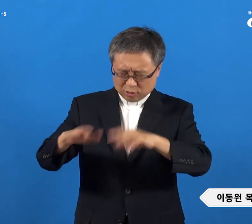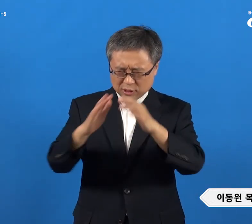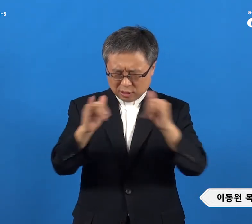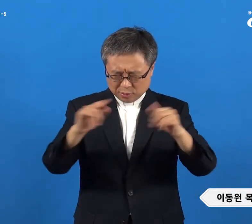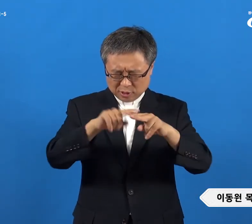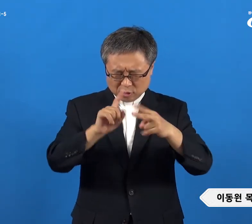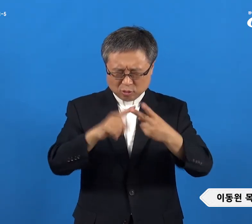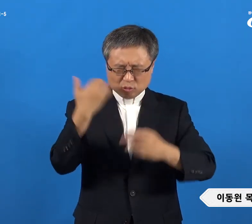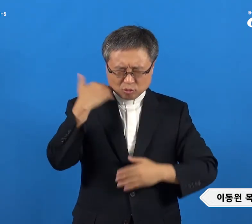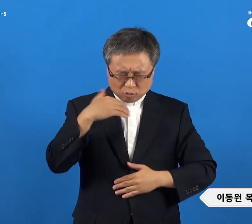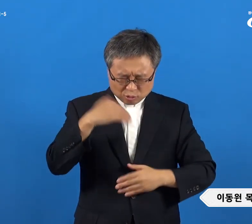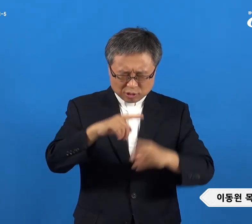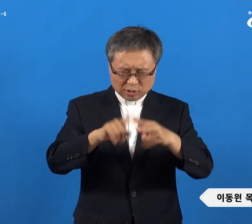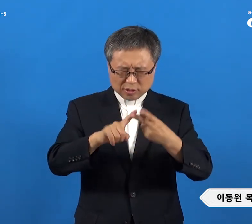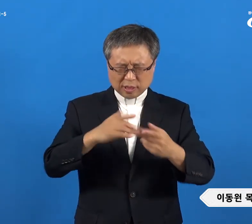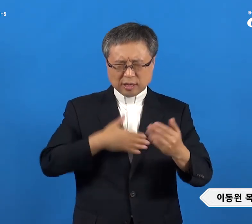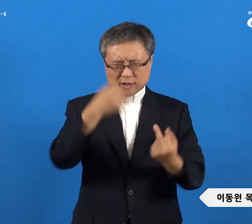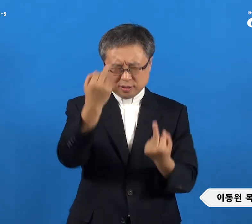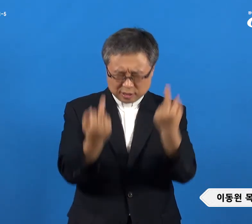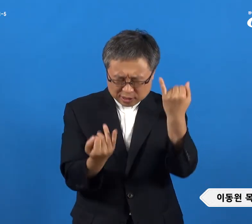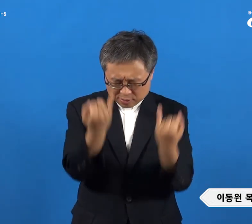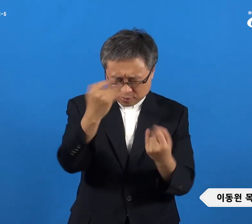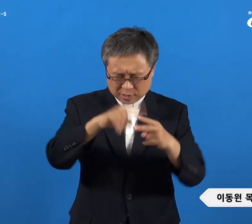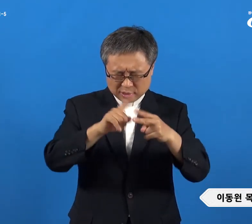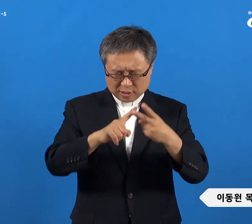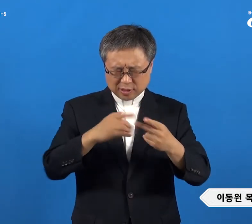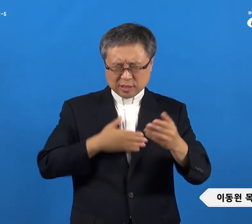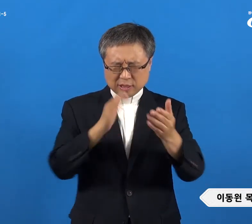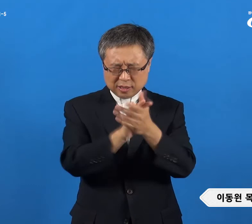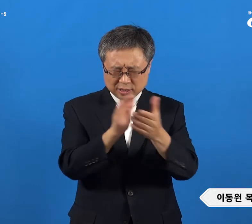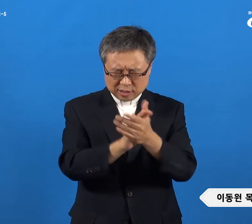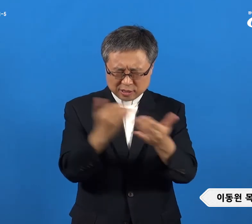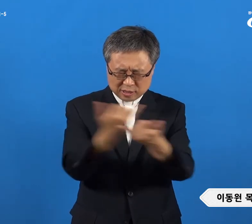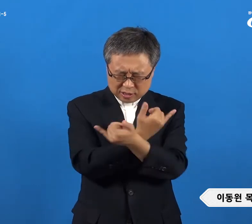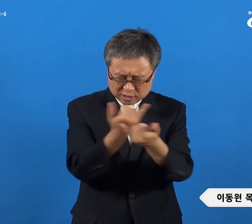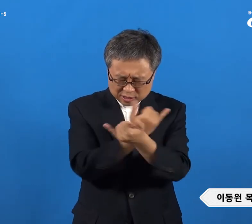누구이든 내 형제이든 내 친구이든 친척이든